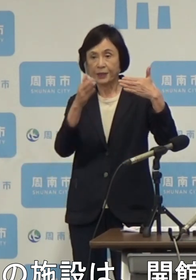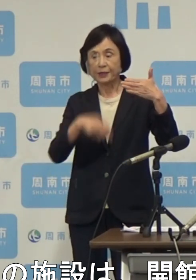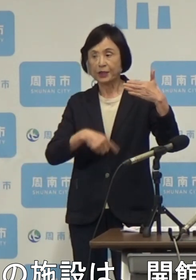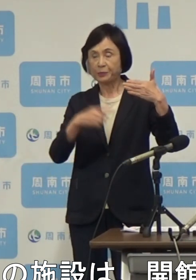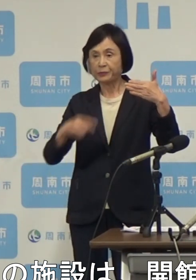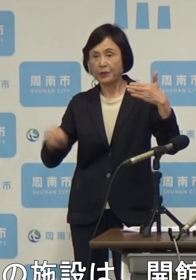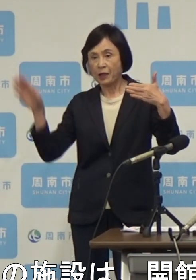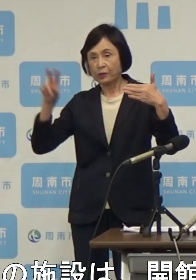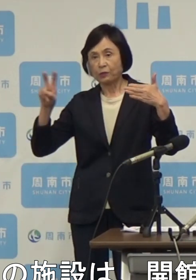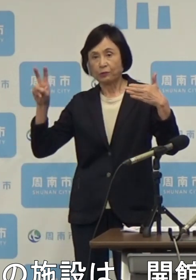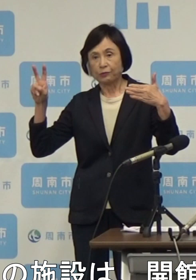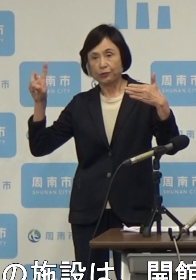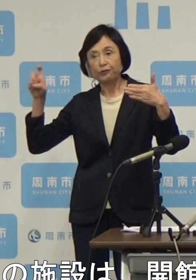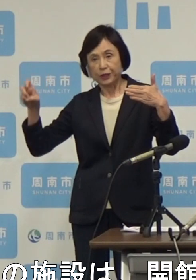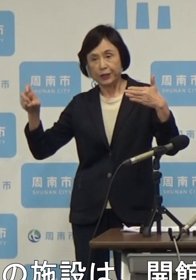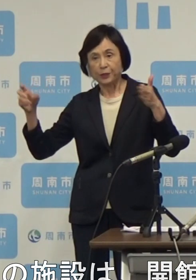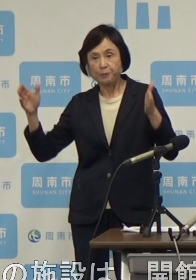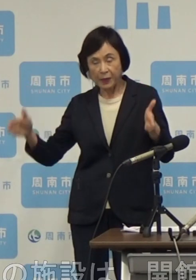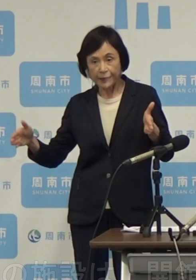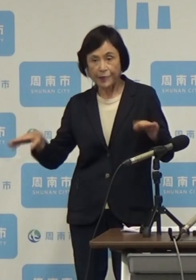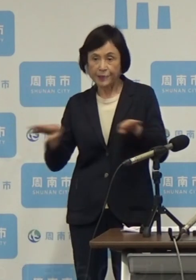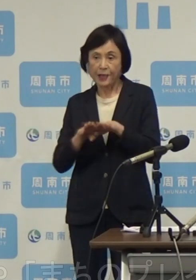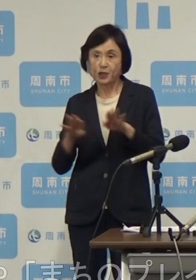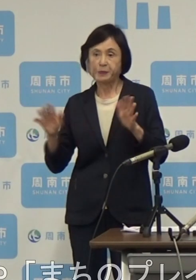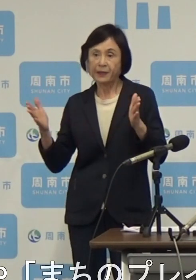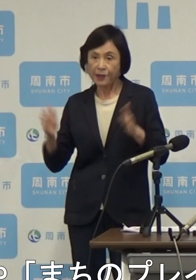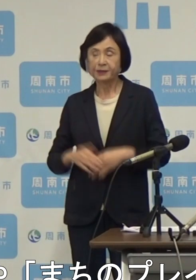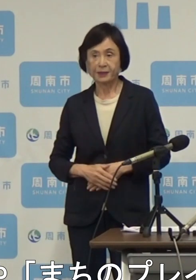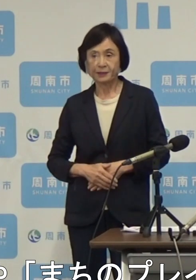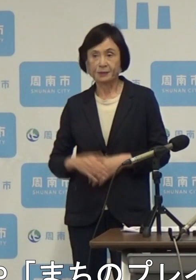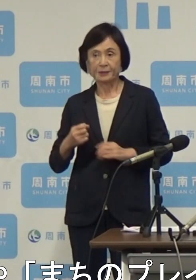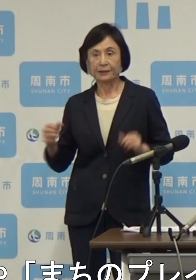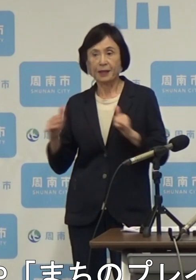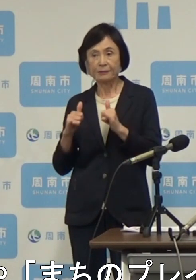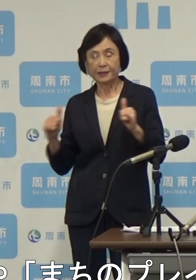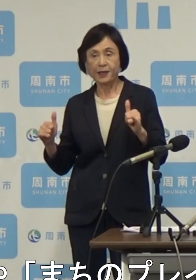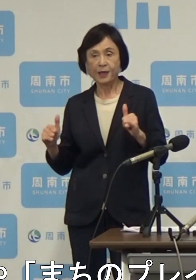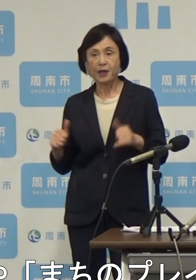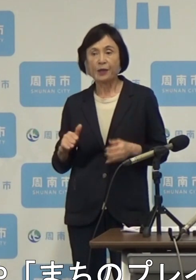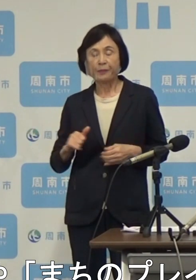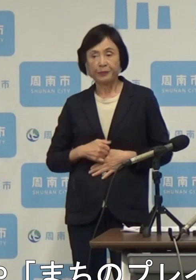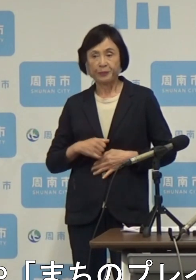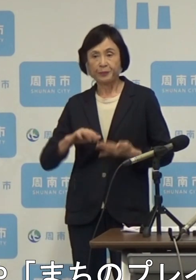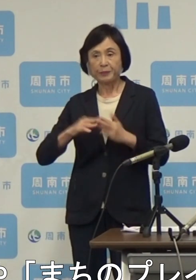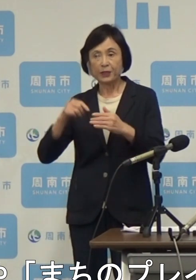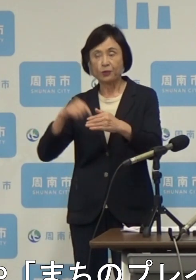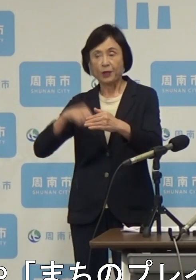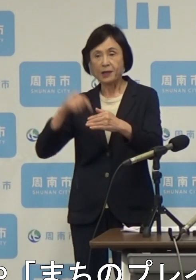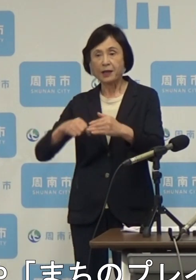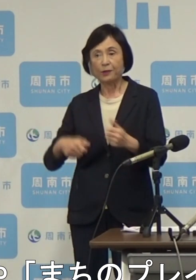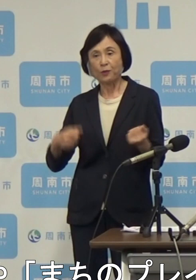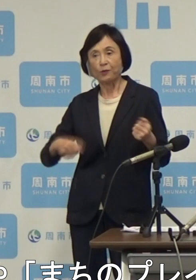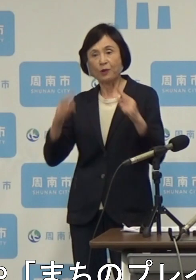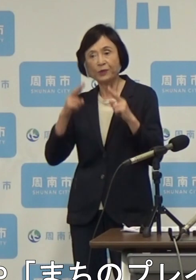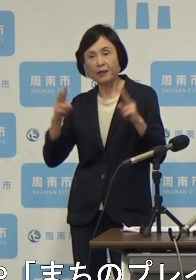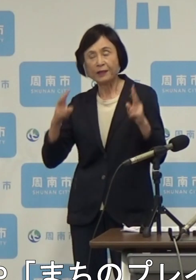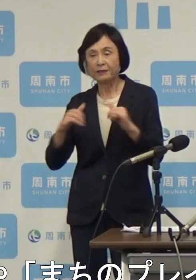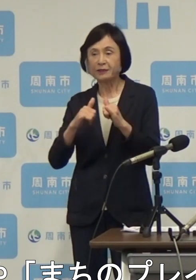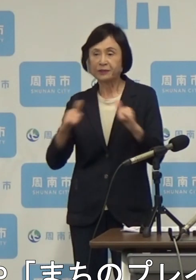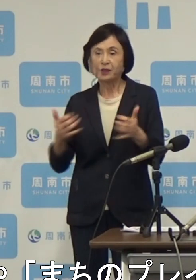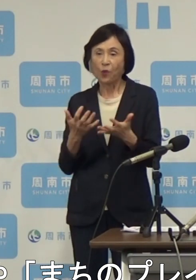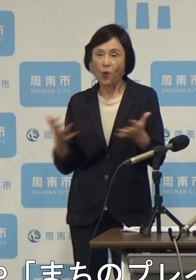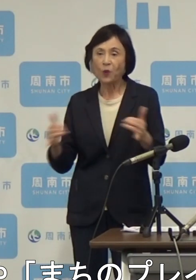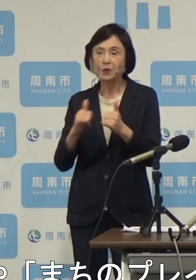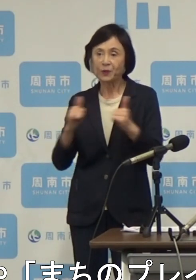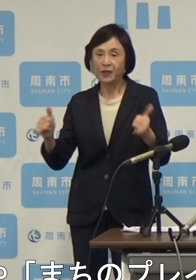で、年中無休となっておりますので、学生や町のプレイヤーなど多くの方に利用していただい